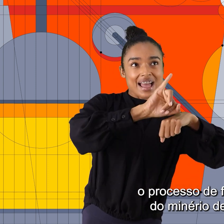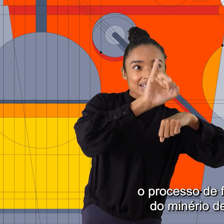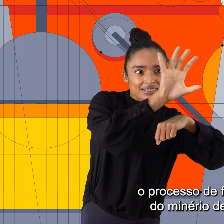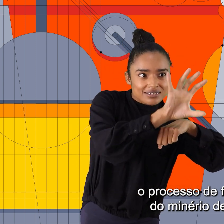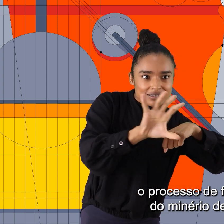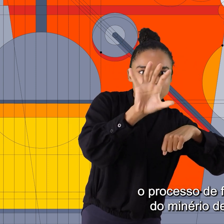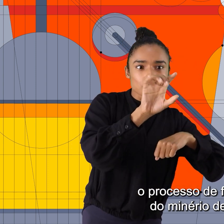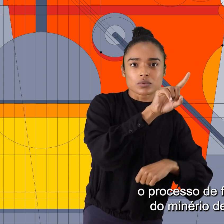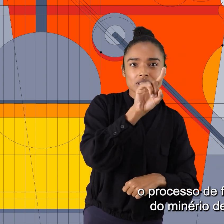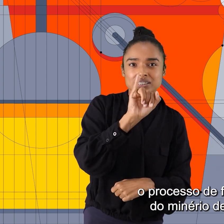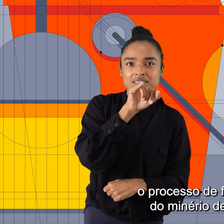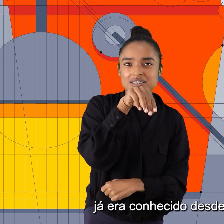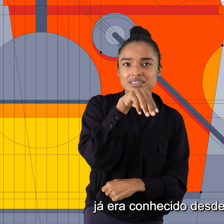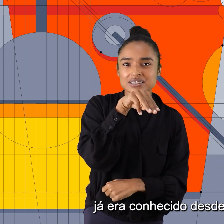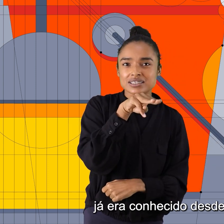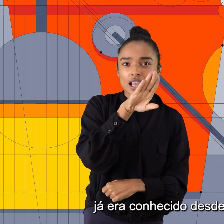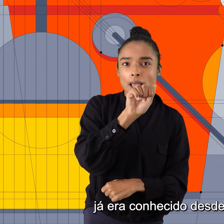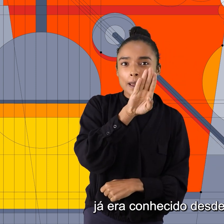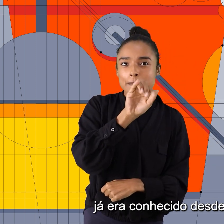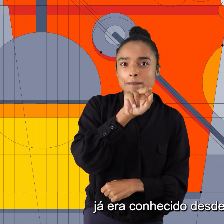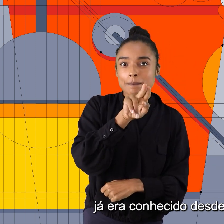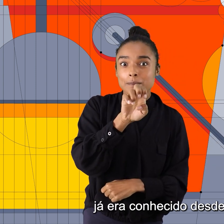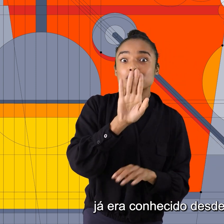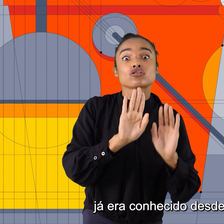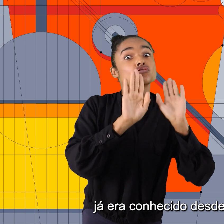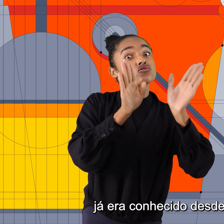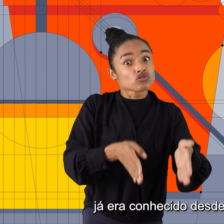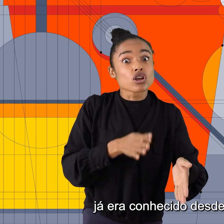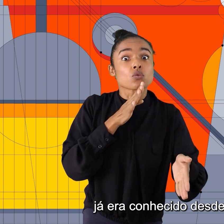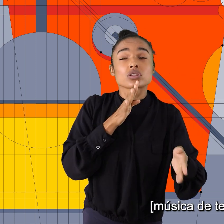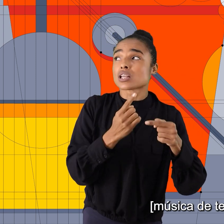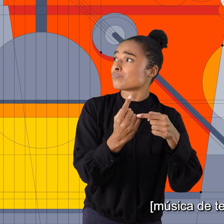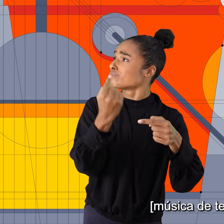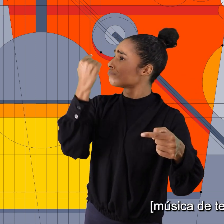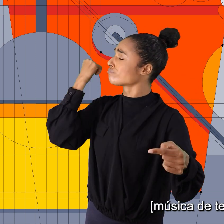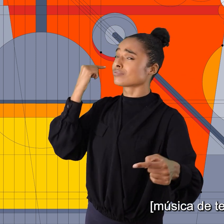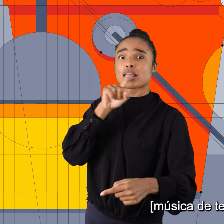processo de fundição do minério de ferro já era conhecido desde antes de 1500.